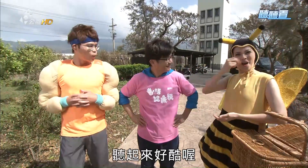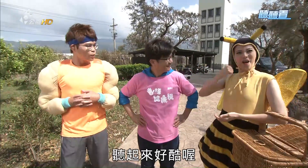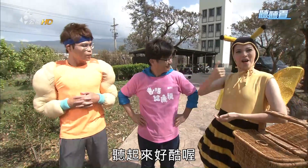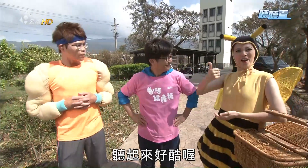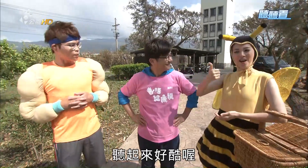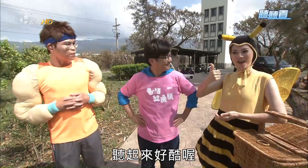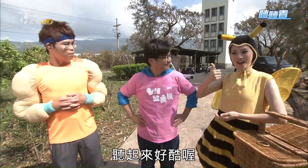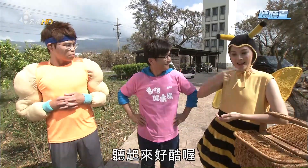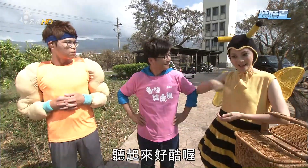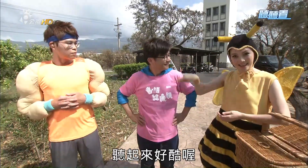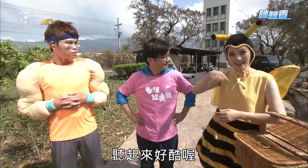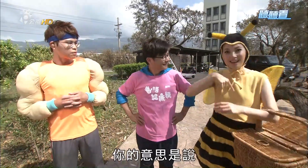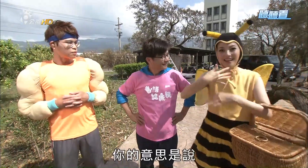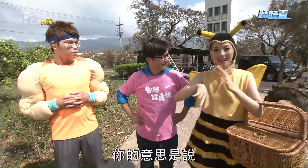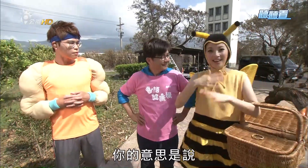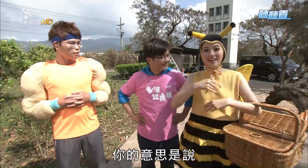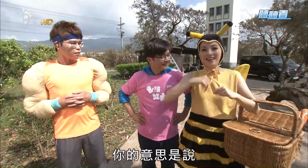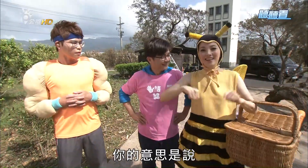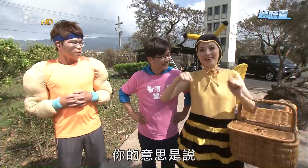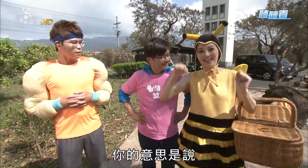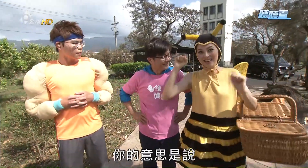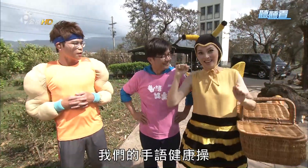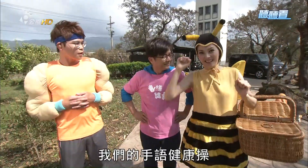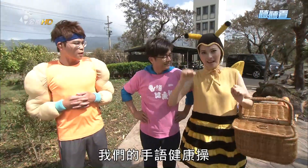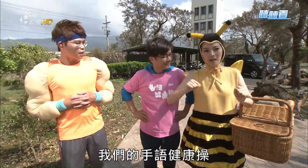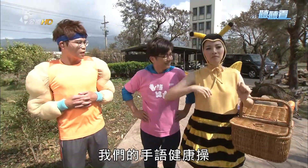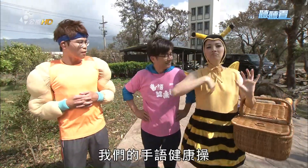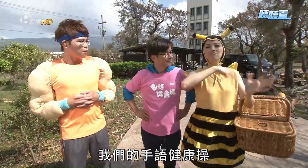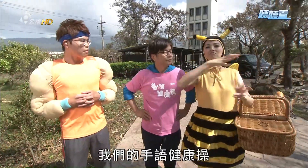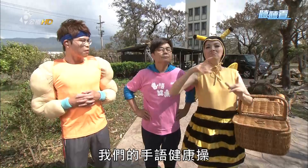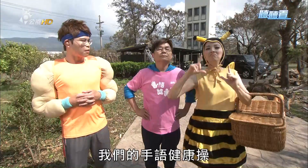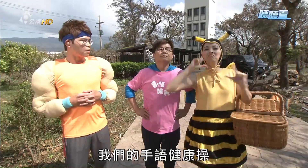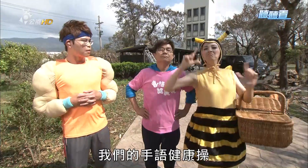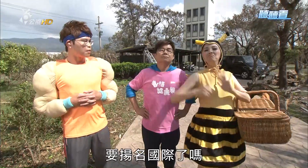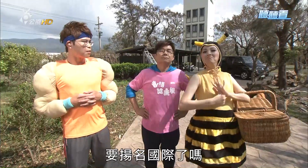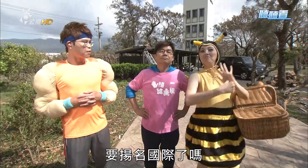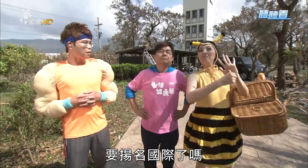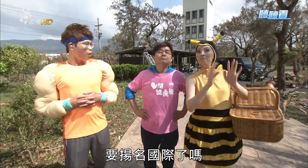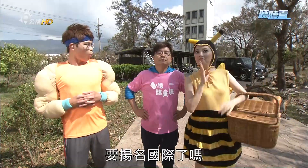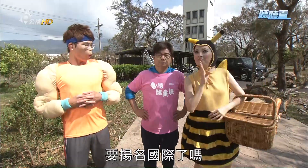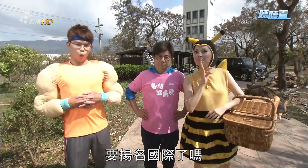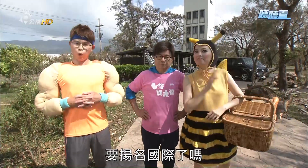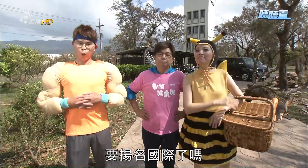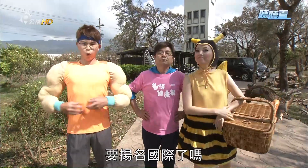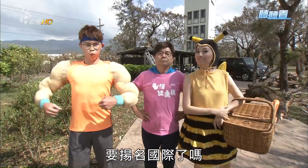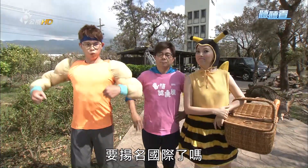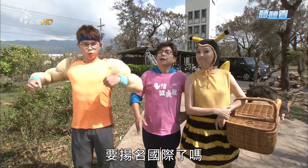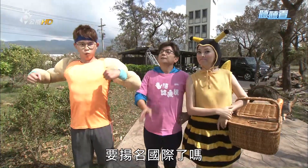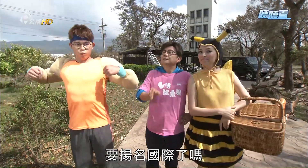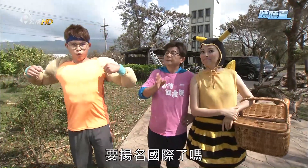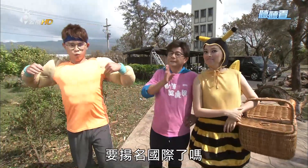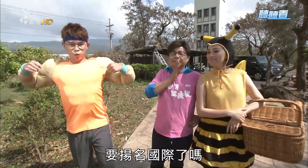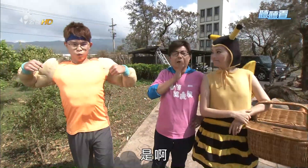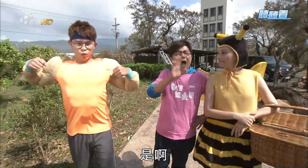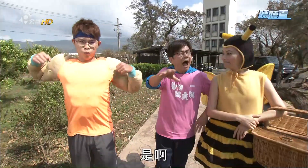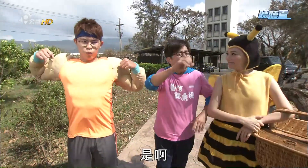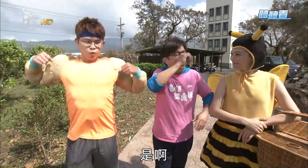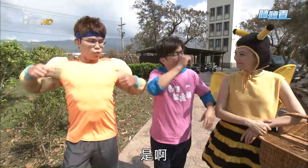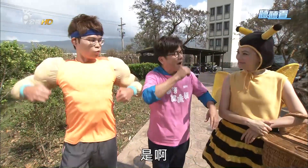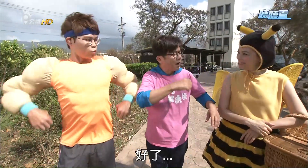哦。你的意思是说我们的手语健康操要扬名国际了吗？ 是啊。哎，好